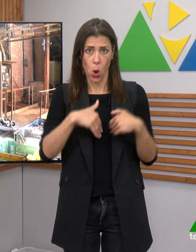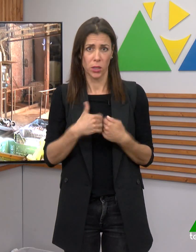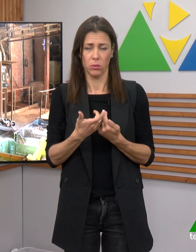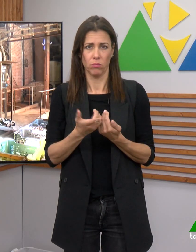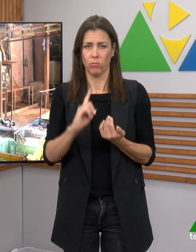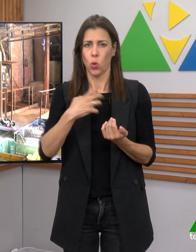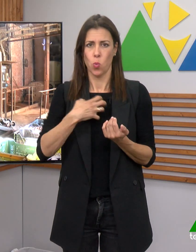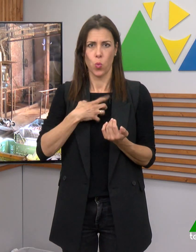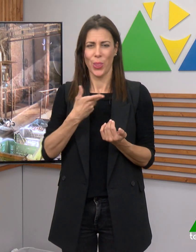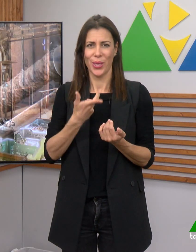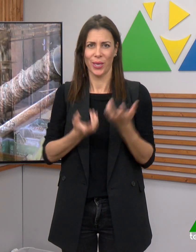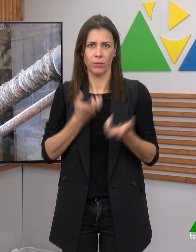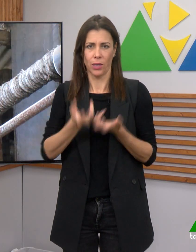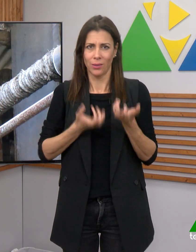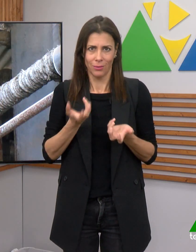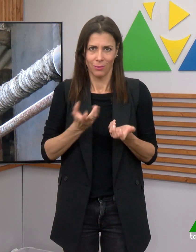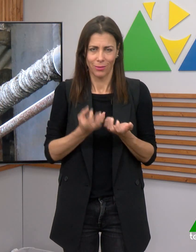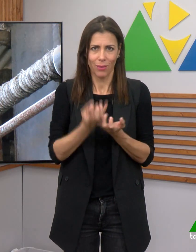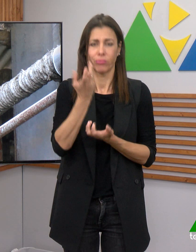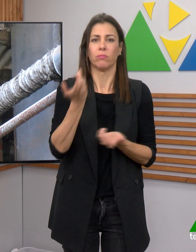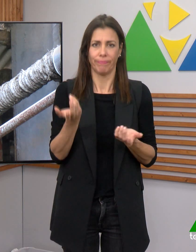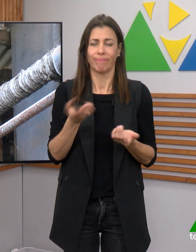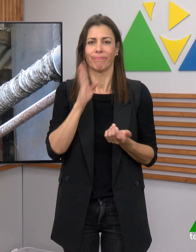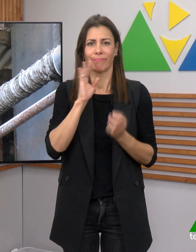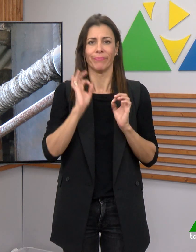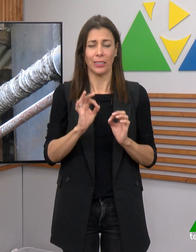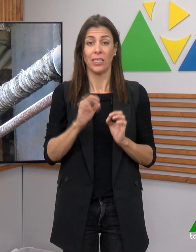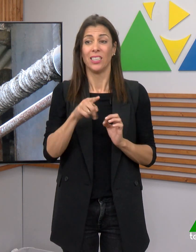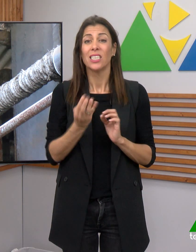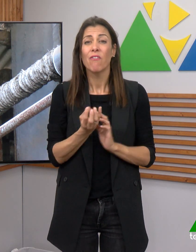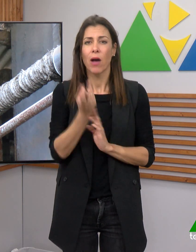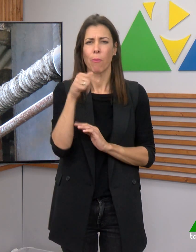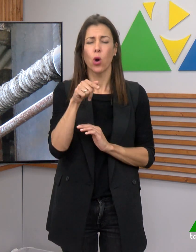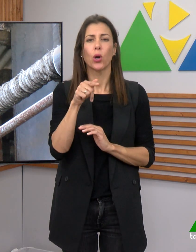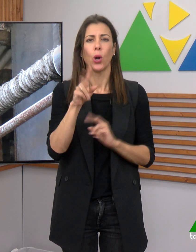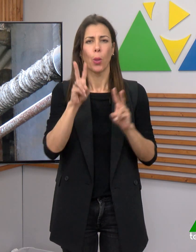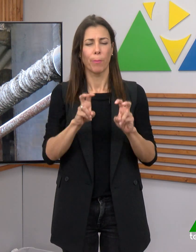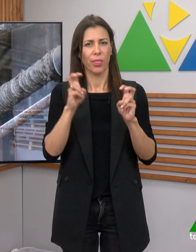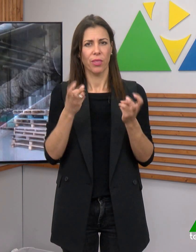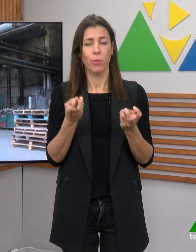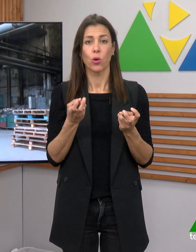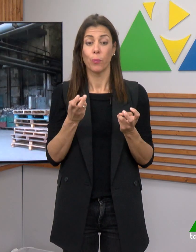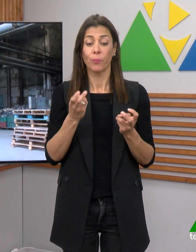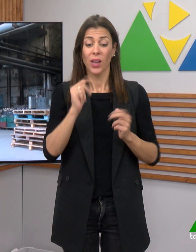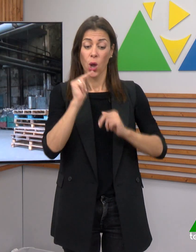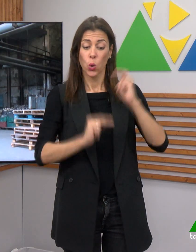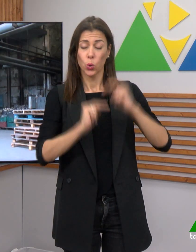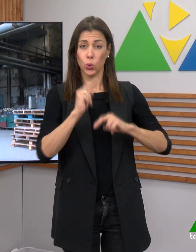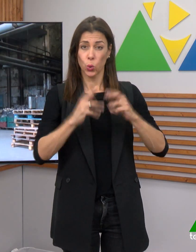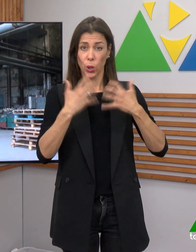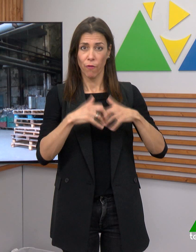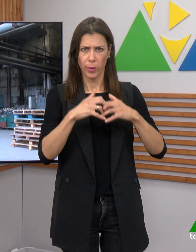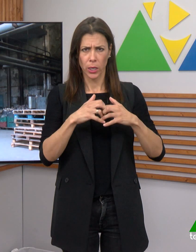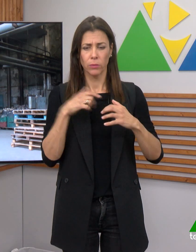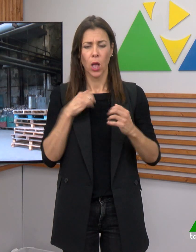que calentar aquí es el agua. El agua. Para que forme ese vapor, ¿no? Que ese vapor es en principio, va a mover luego. Cuando se construye la fábrica, se llega a un